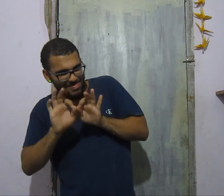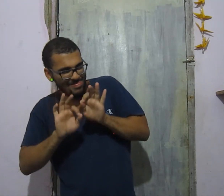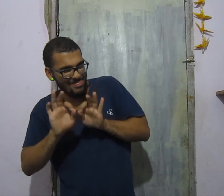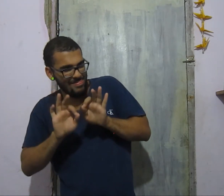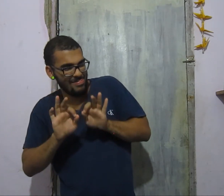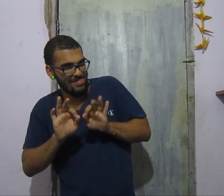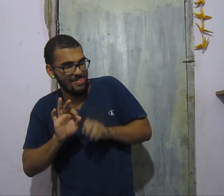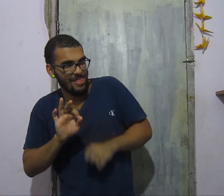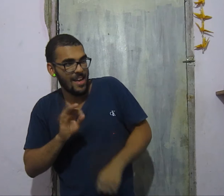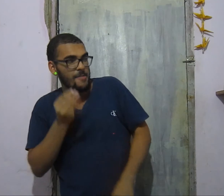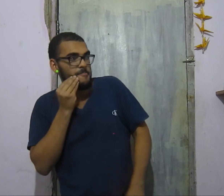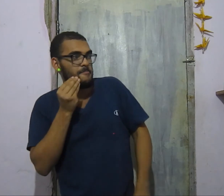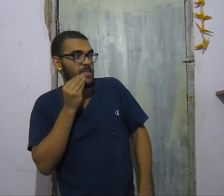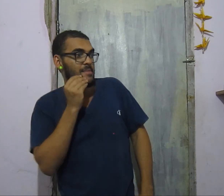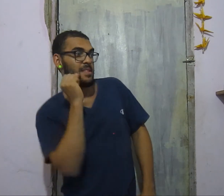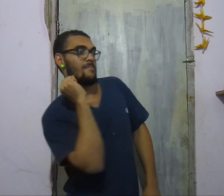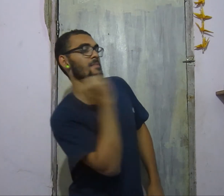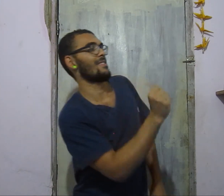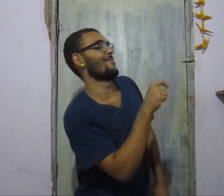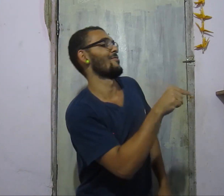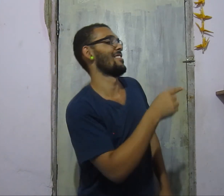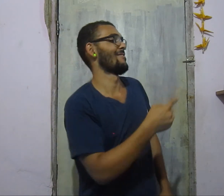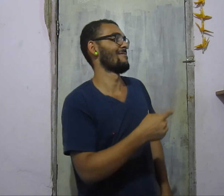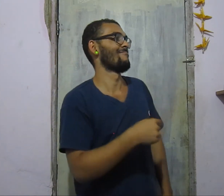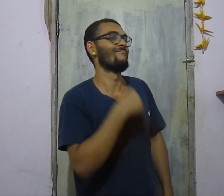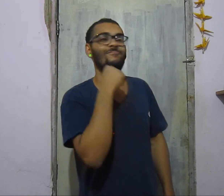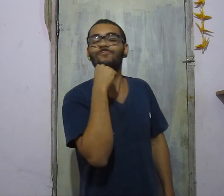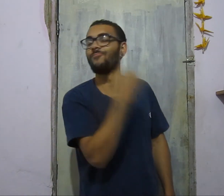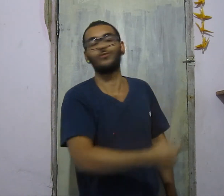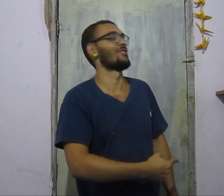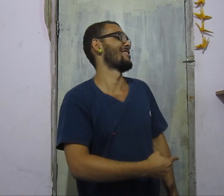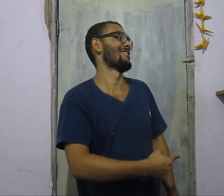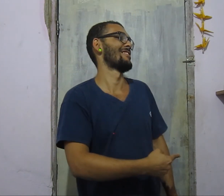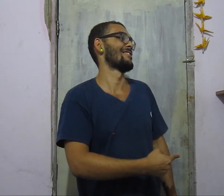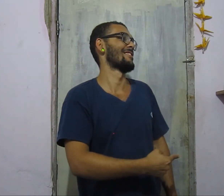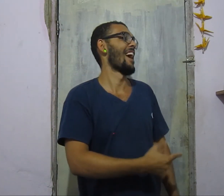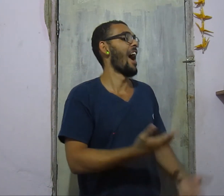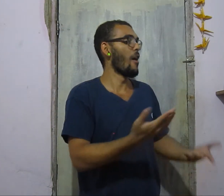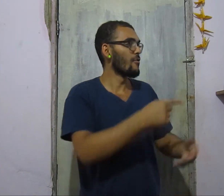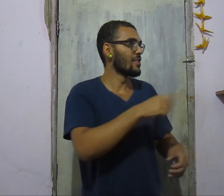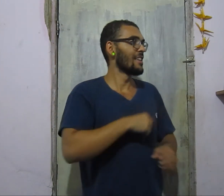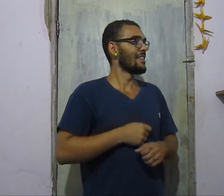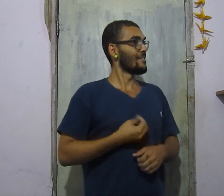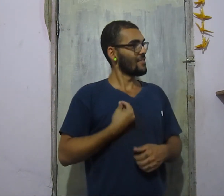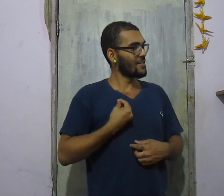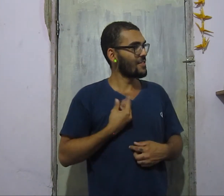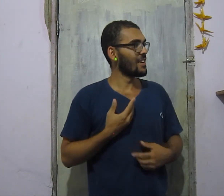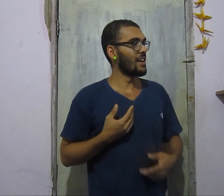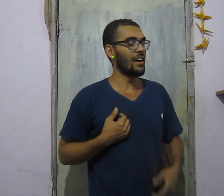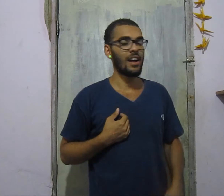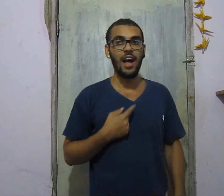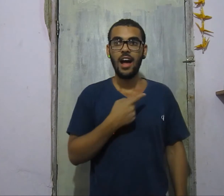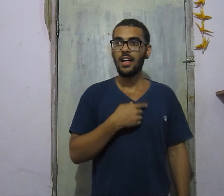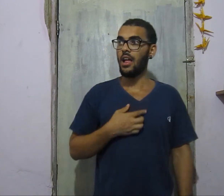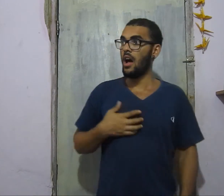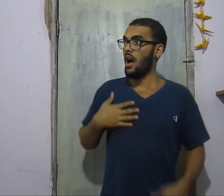haviam tramado, né, contra a vida dela, haviam tentado matar ela, mas não haviam conseguido, né?